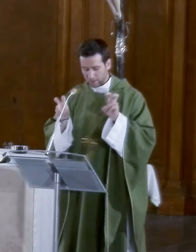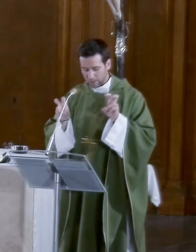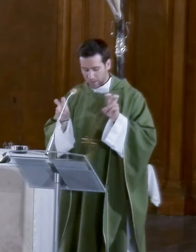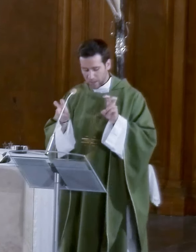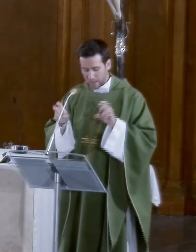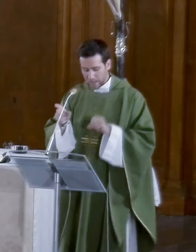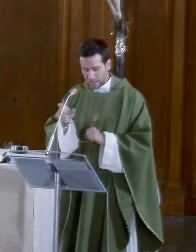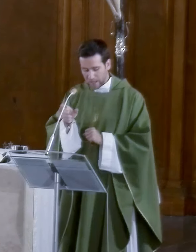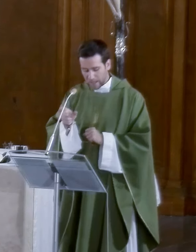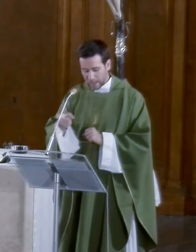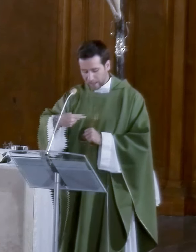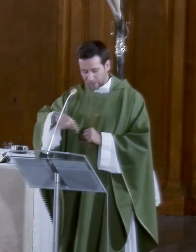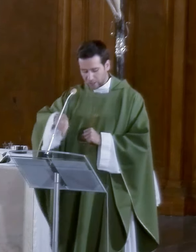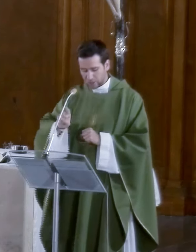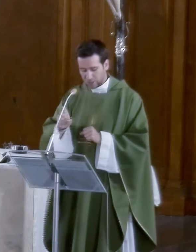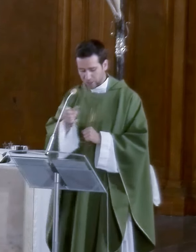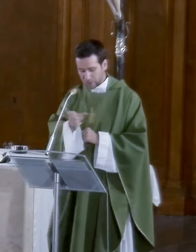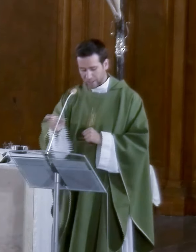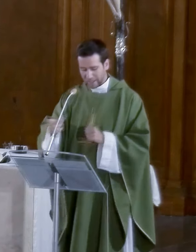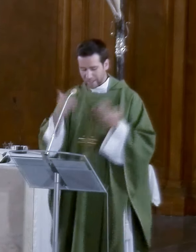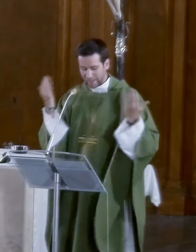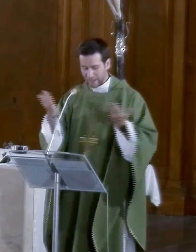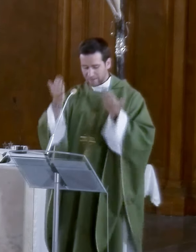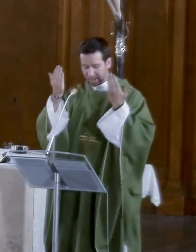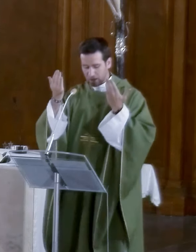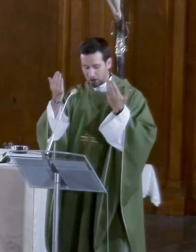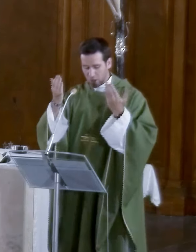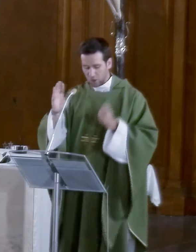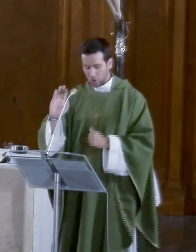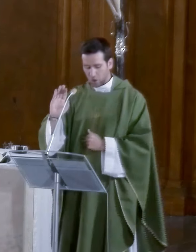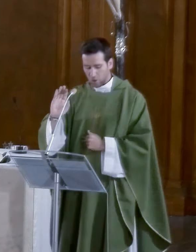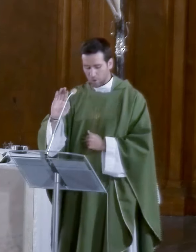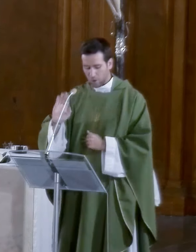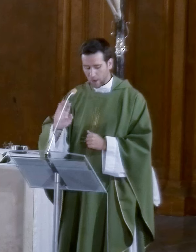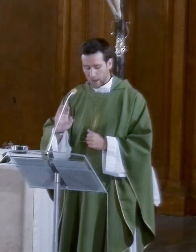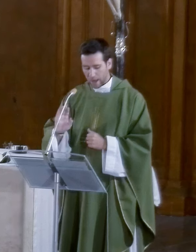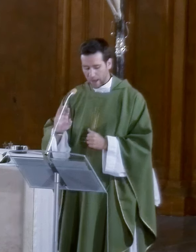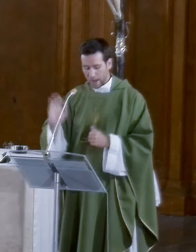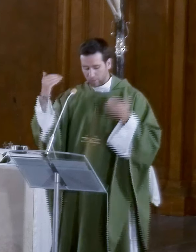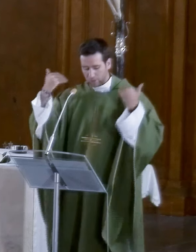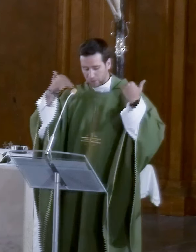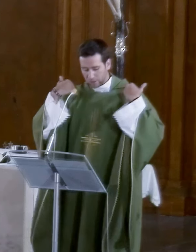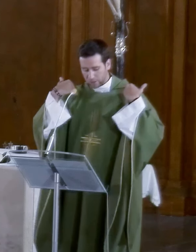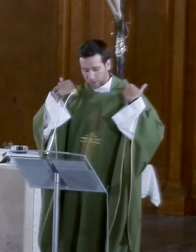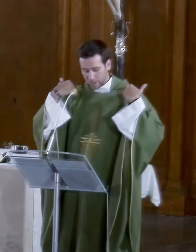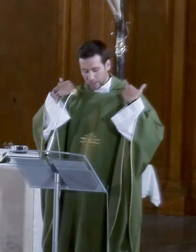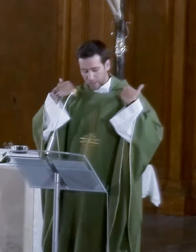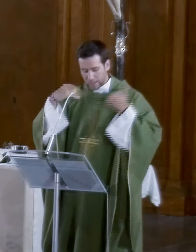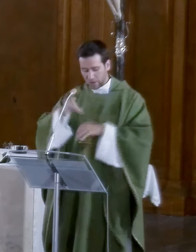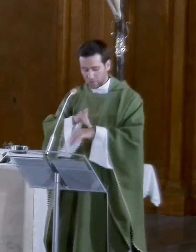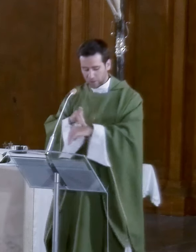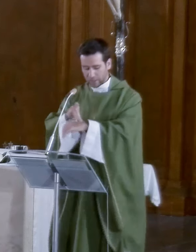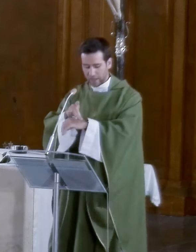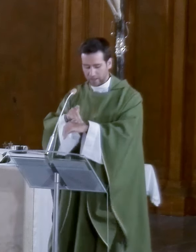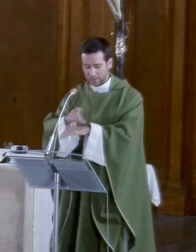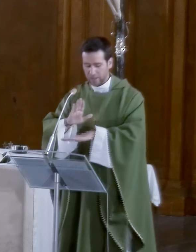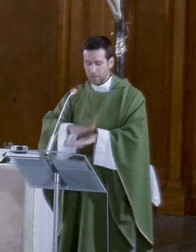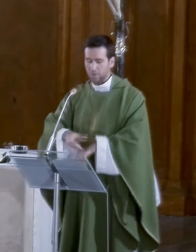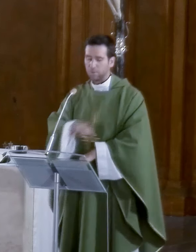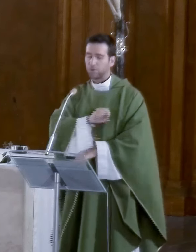renovado. En estos que te alaban como autor y como